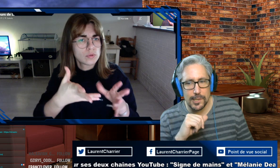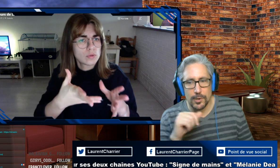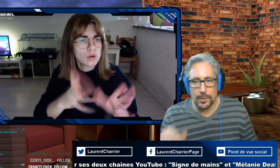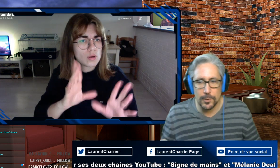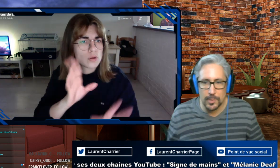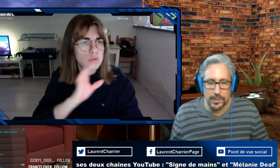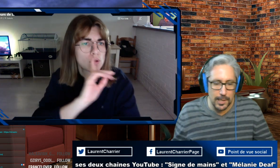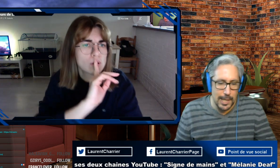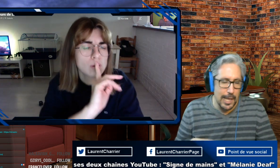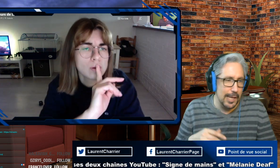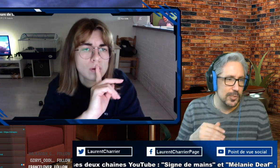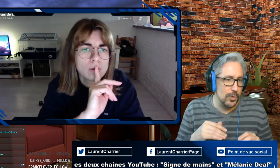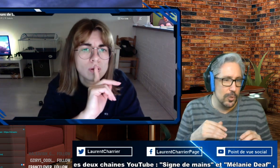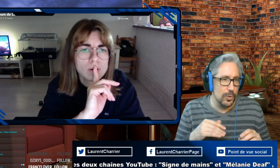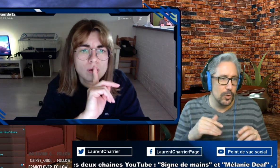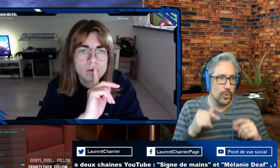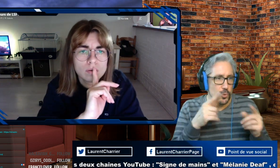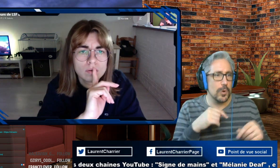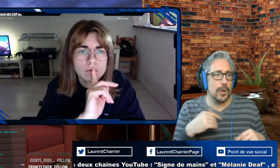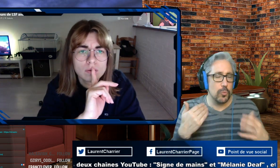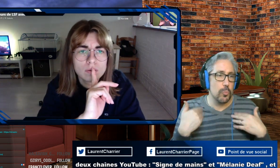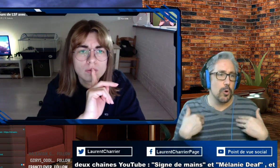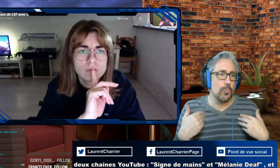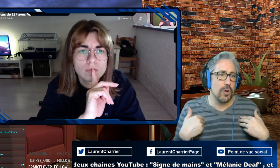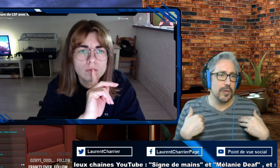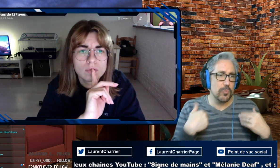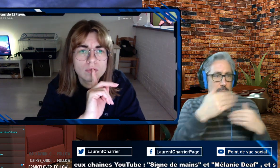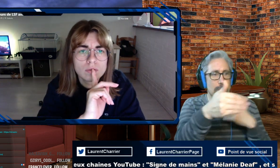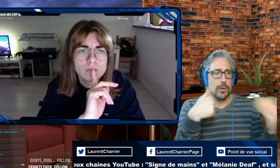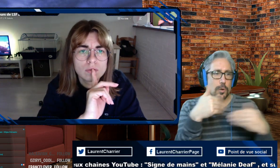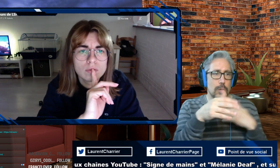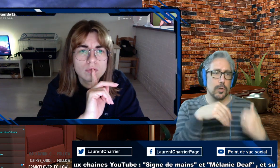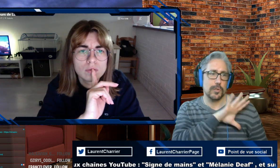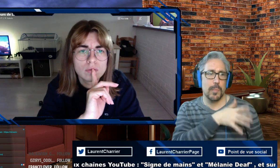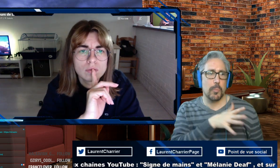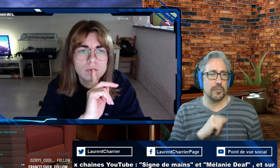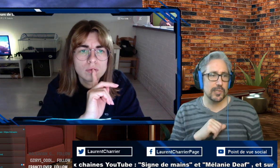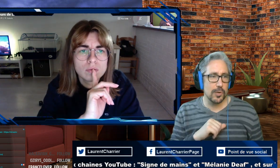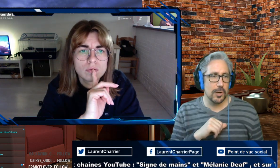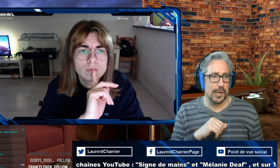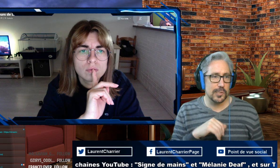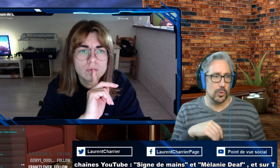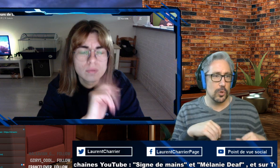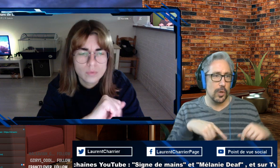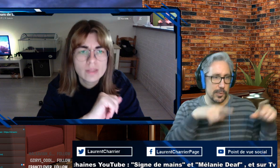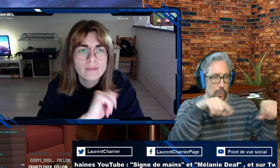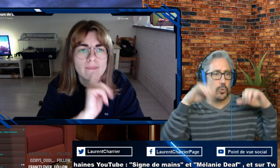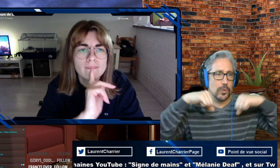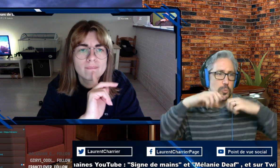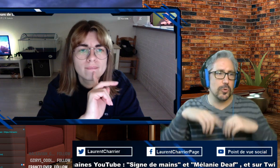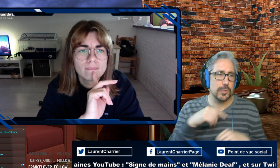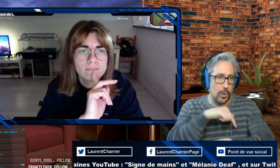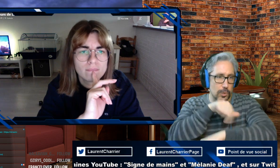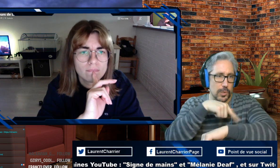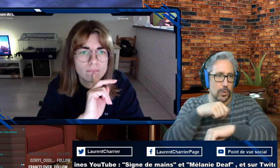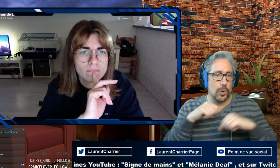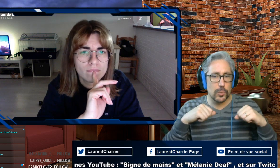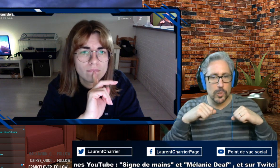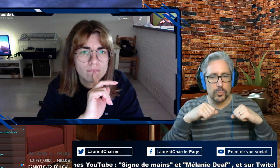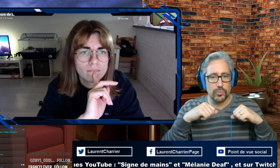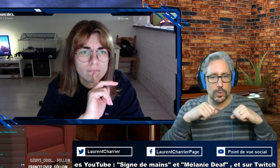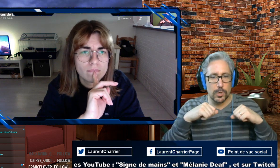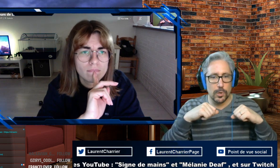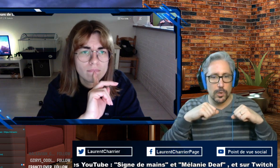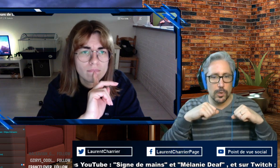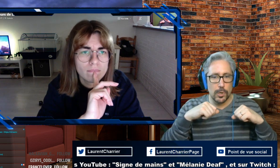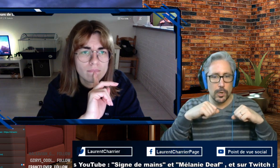veux dire, comment dire, est-ce que toi, pour avec moi, t'as ma professeure, est-ce que toi, tu peux, t'as encore le